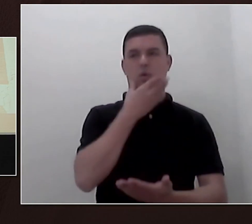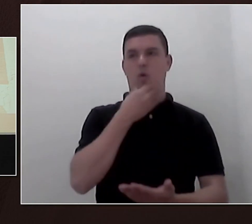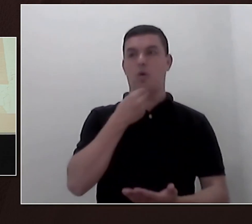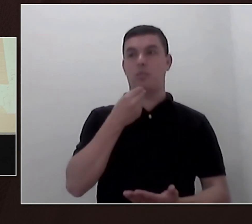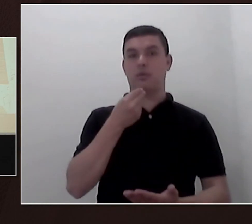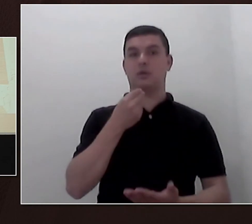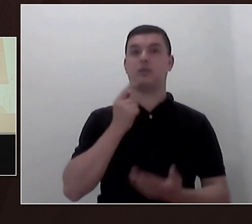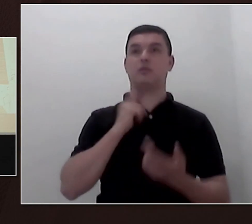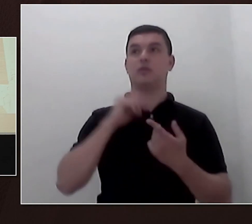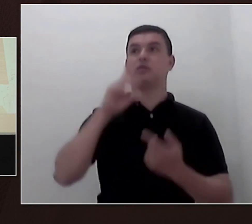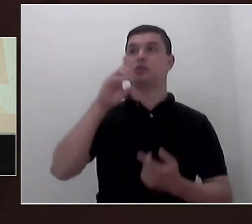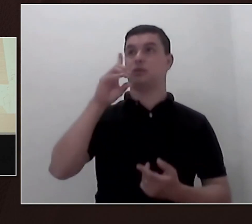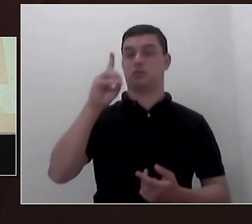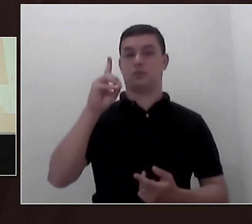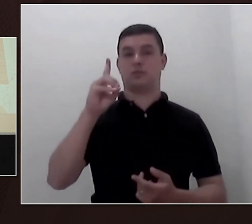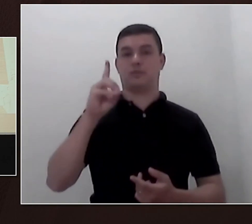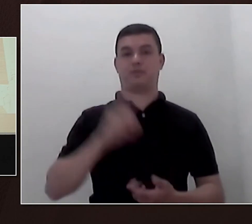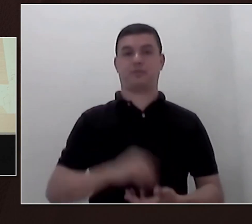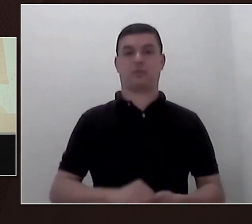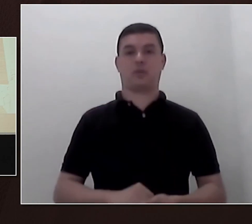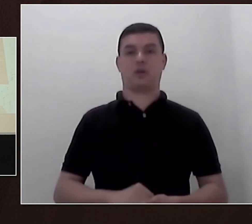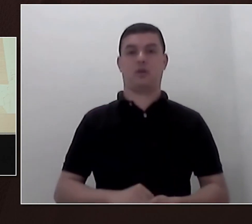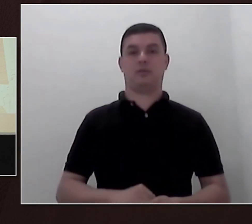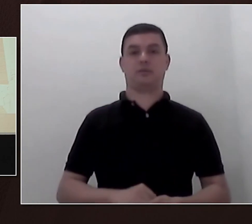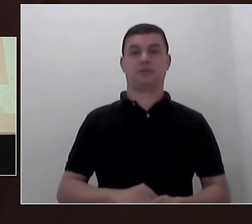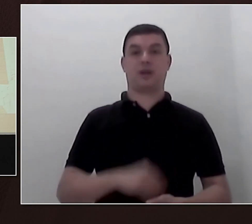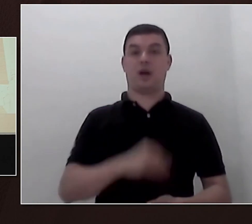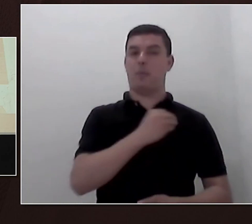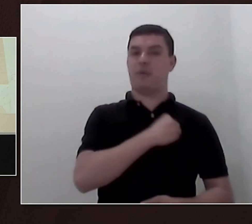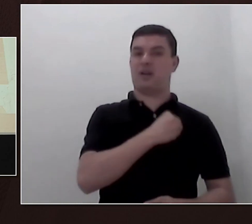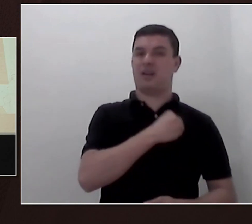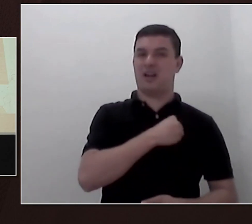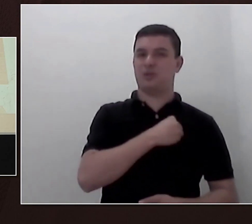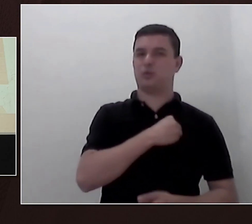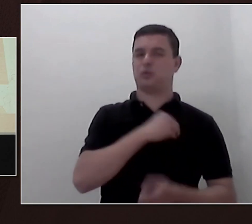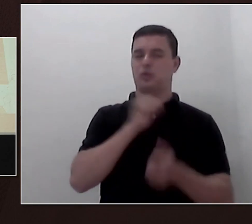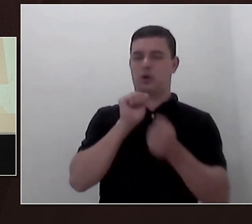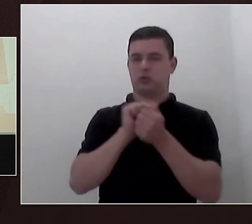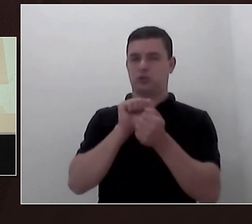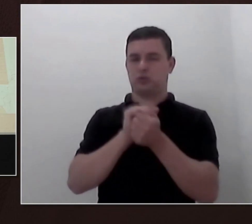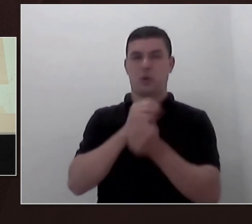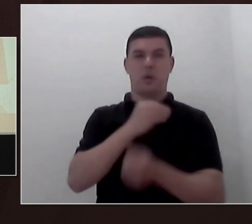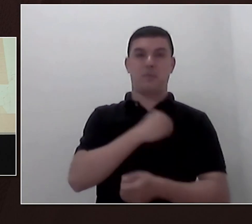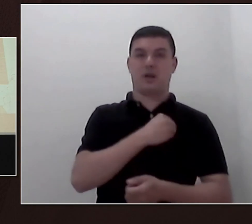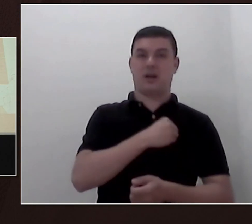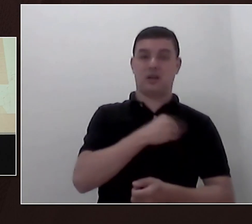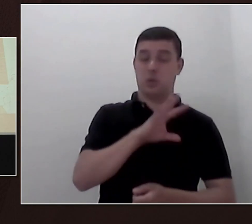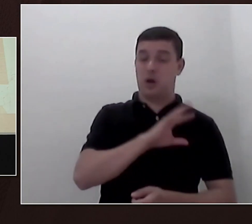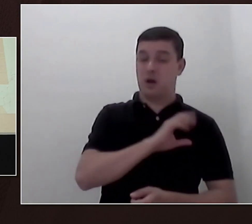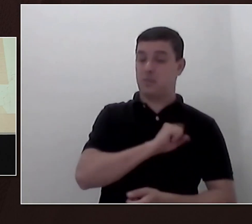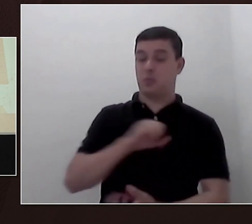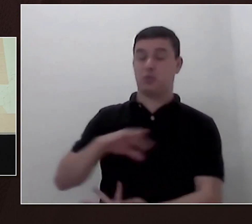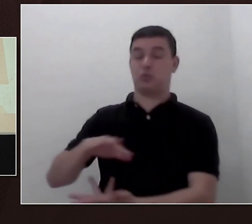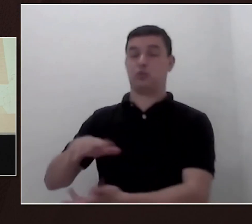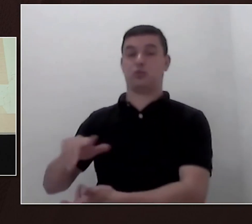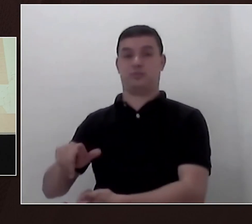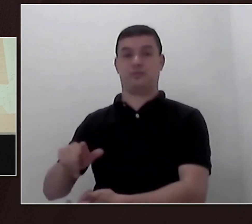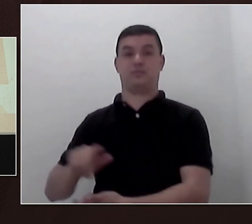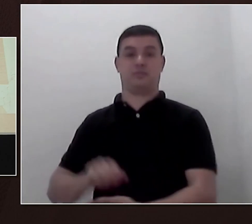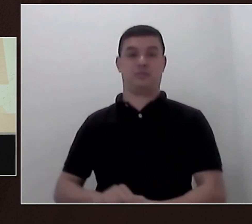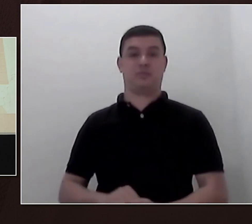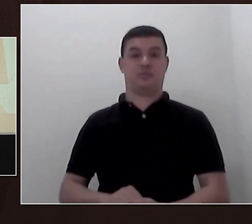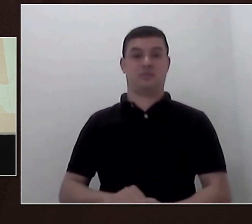etc. Tendo um aliado no homem, a sua natureza caída. O mundo tem um aliado aqui dentro de nós, né? Nas